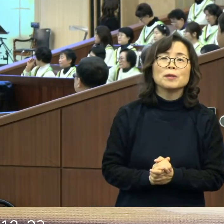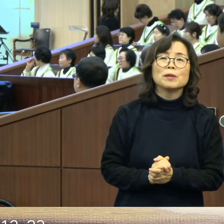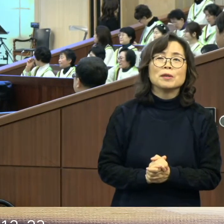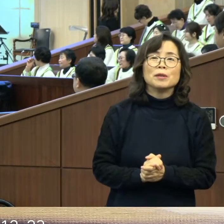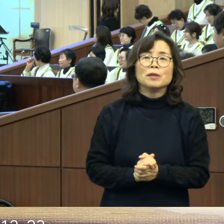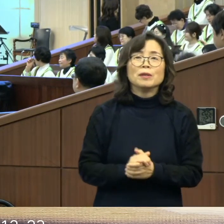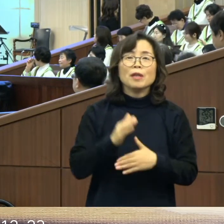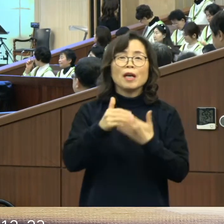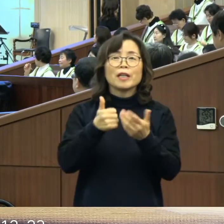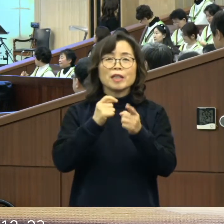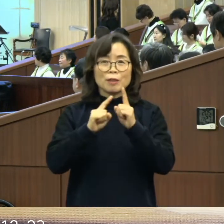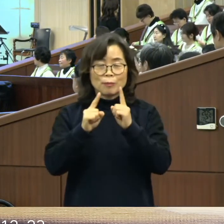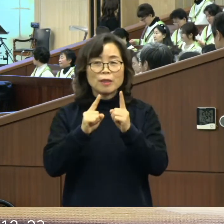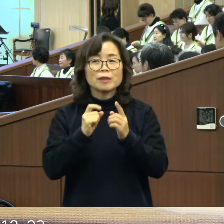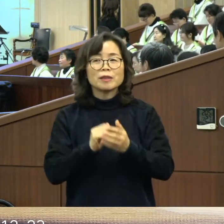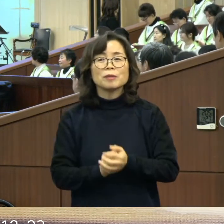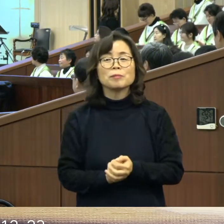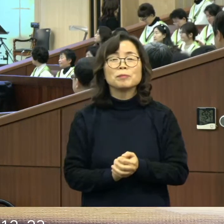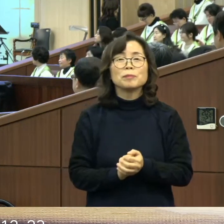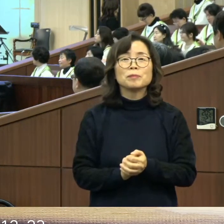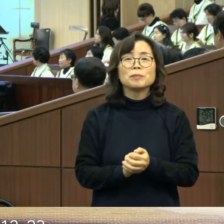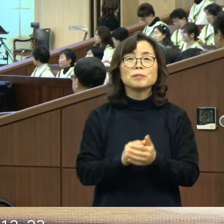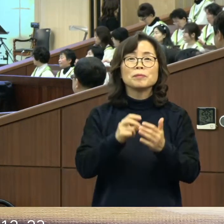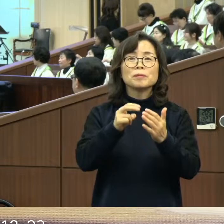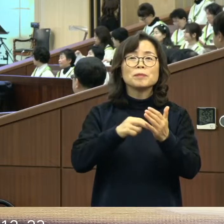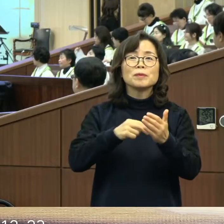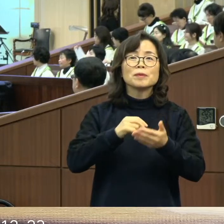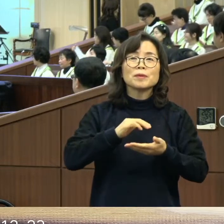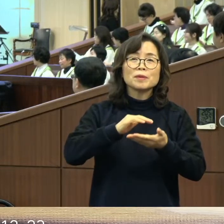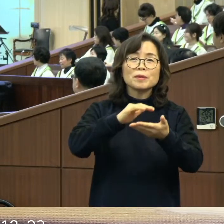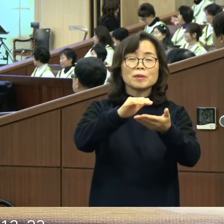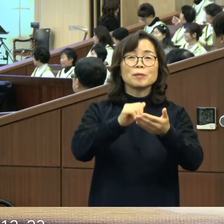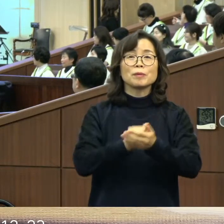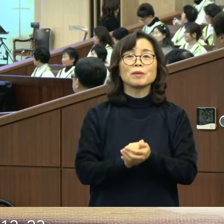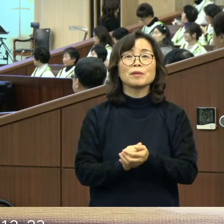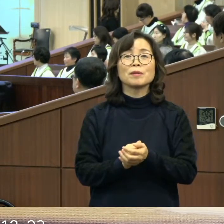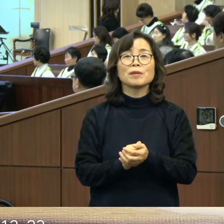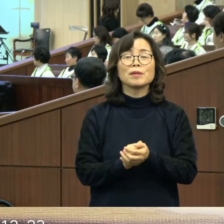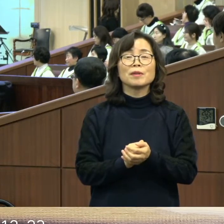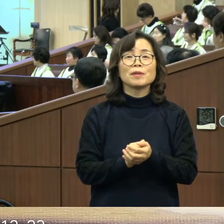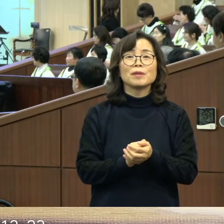자, 하나님 말씀을 봉독하겠습니다. 임지우.